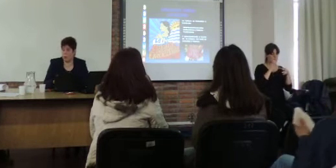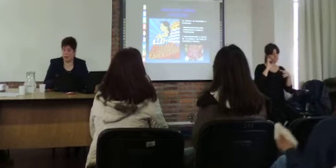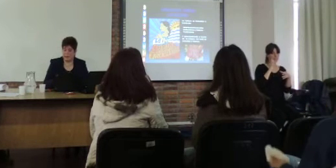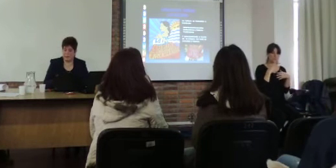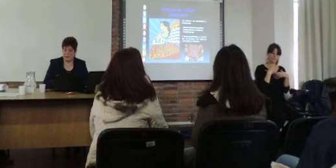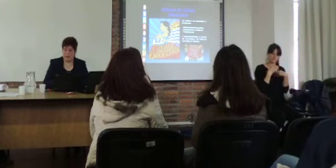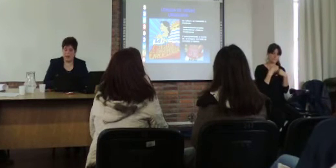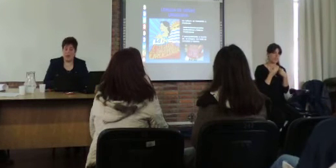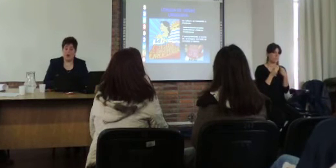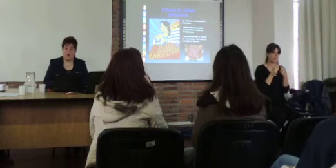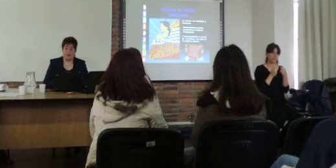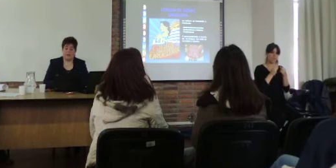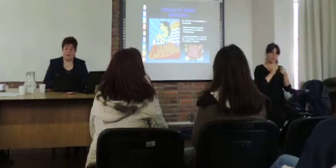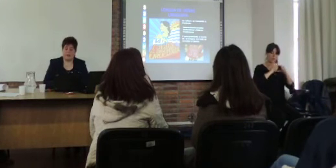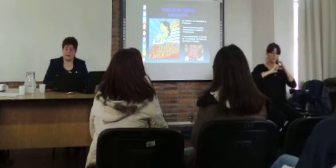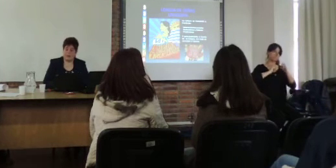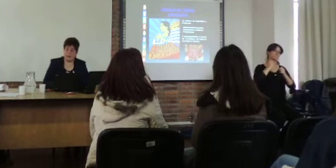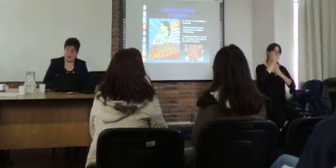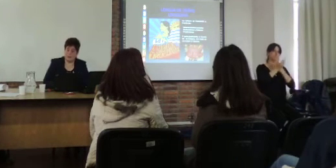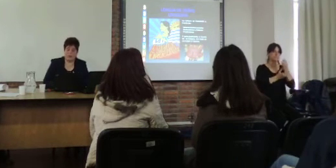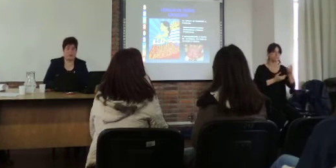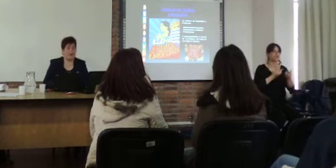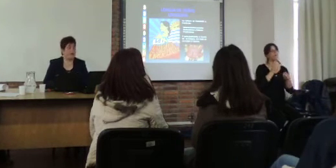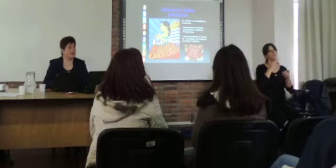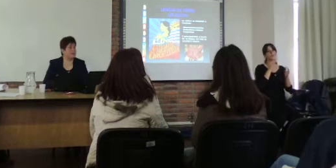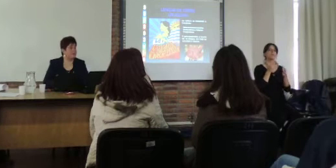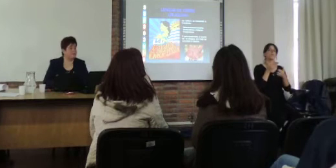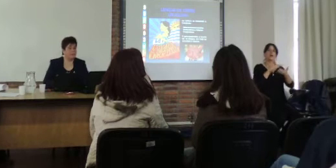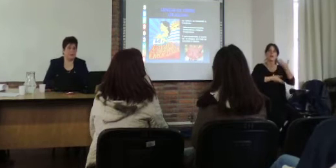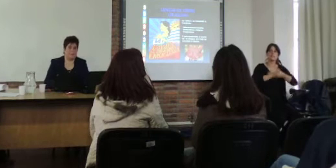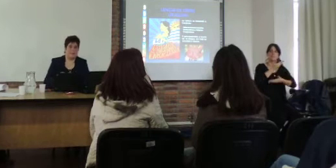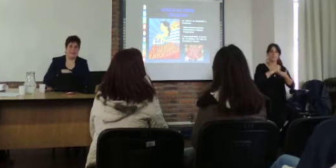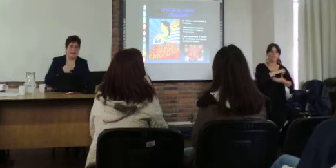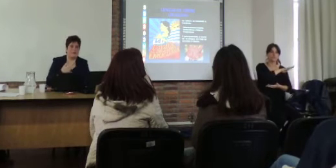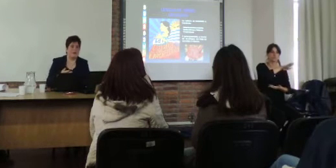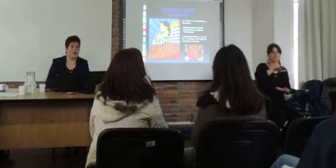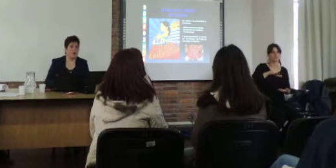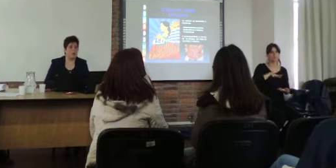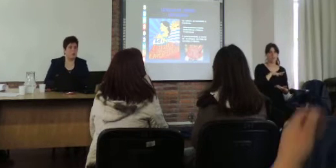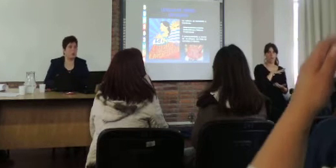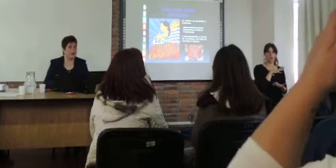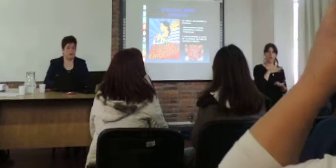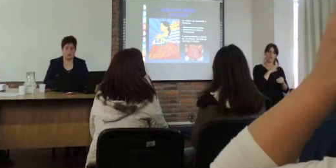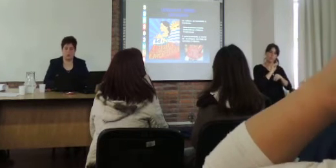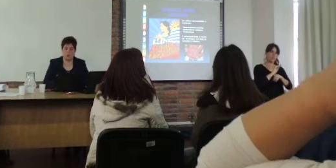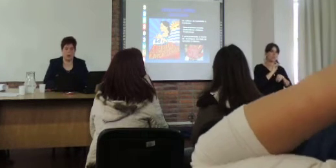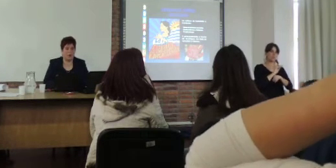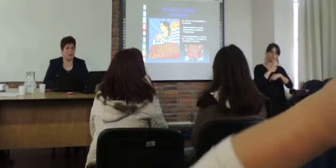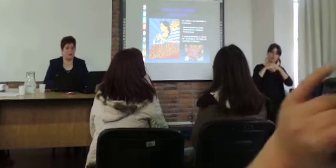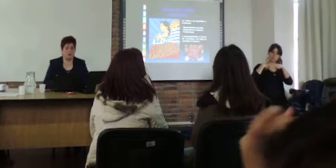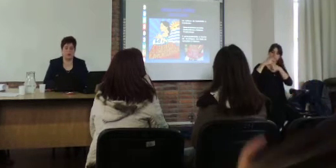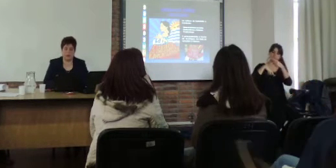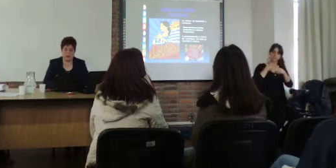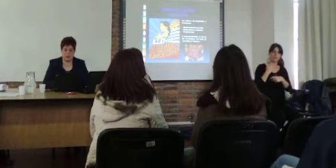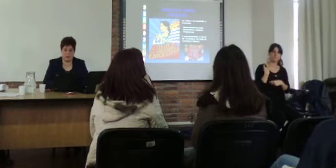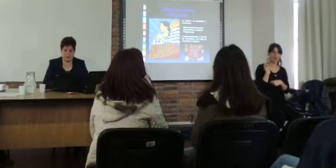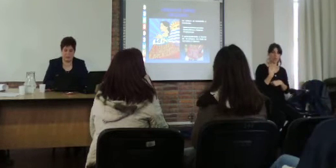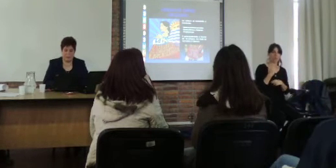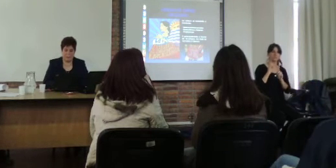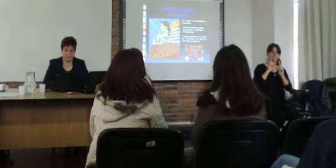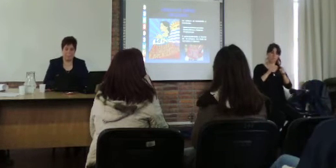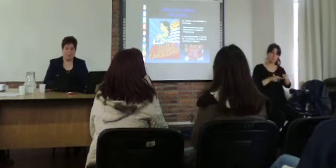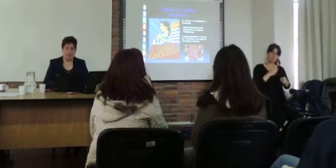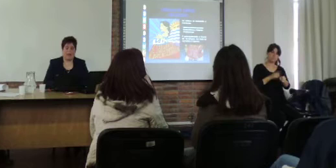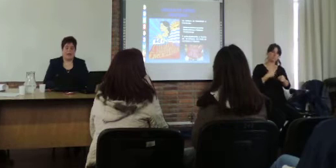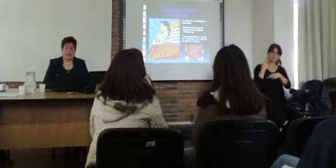del Uruguay, ¿sí? Con ella se hacen los intercambios sociales, se transmiten las culturas, sus valores, sus